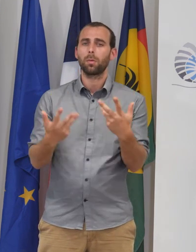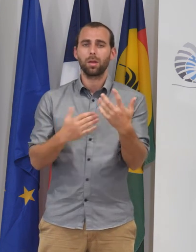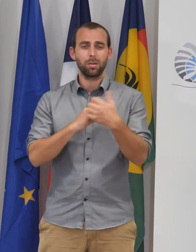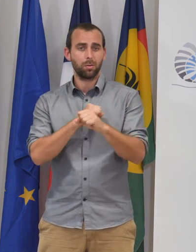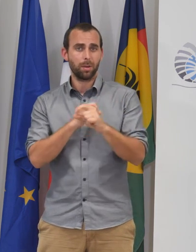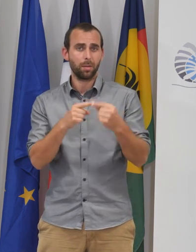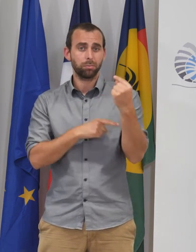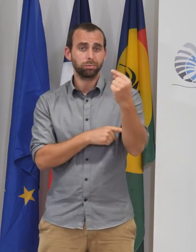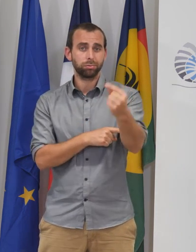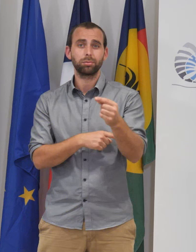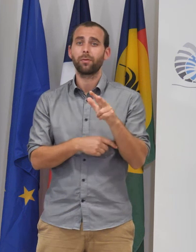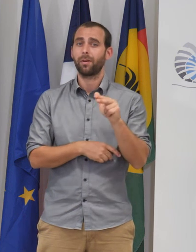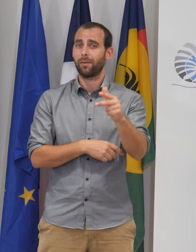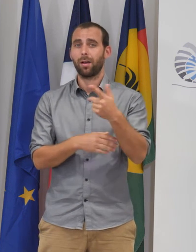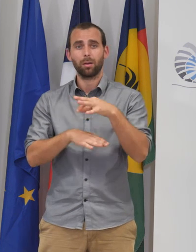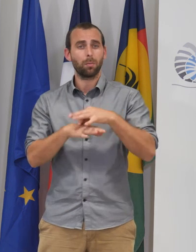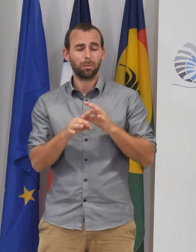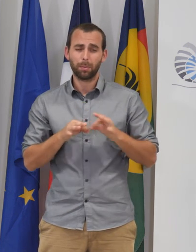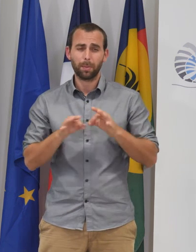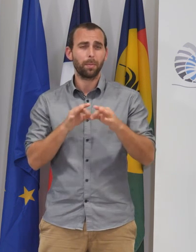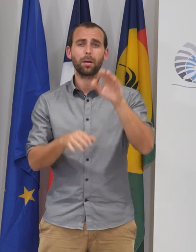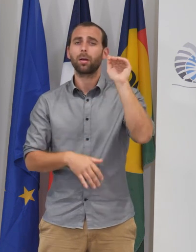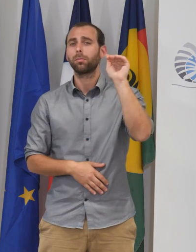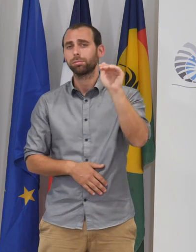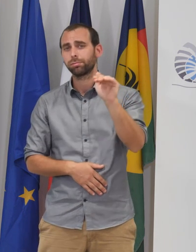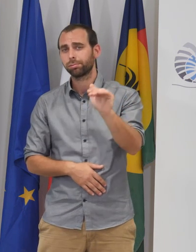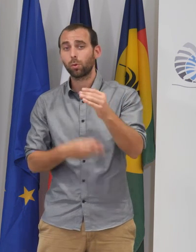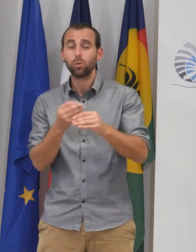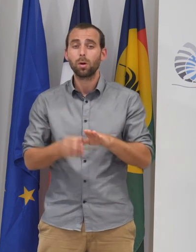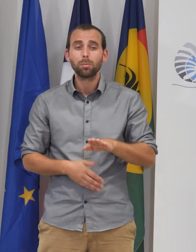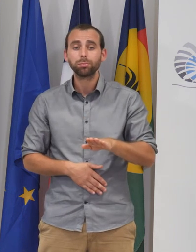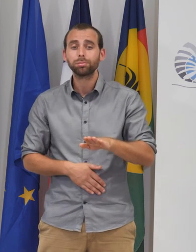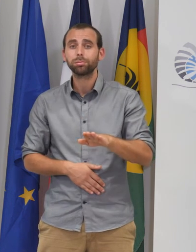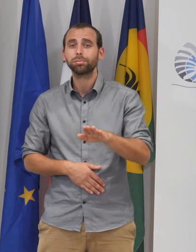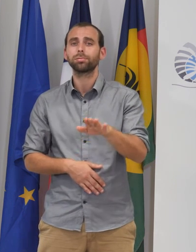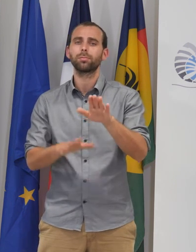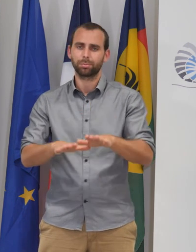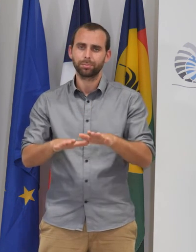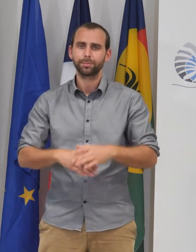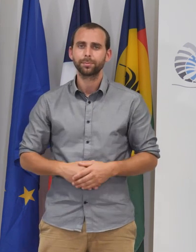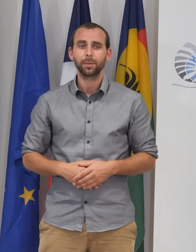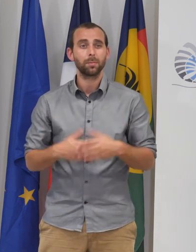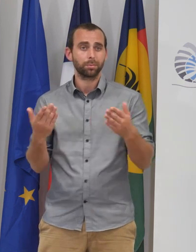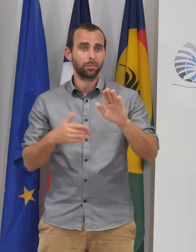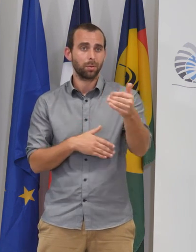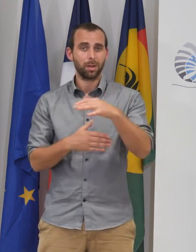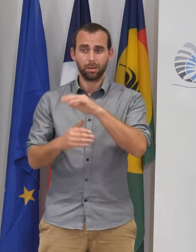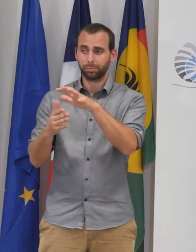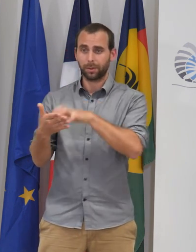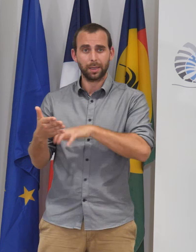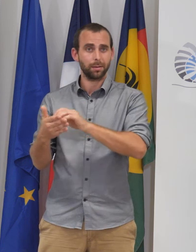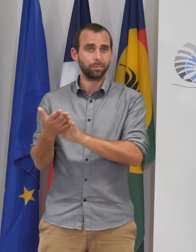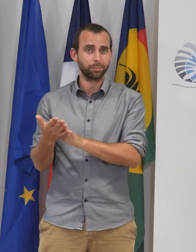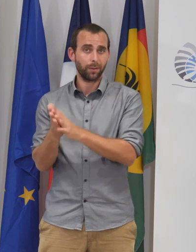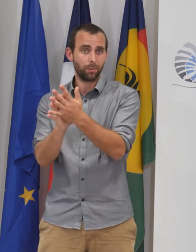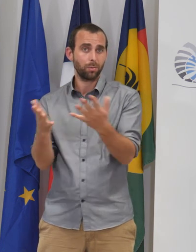imaginer une croissance beaucoup plus lente du nombre de cas? C'est bien pour cela qu'on a fait que l'arrêté a évolué, hein, puisqu'on